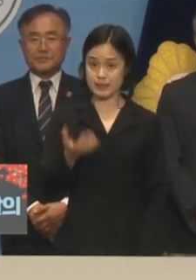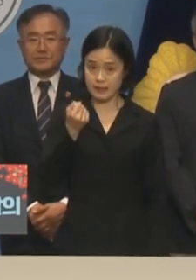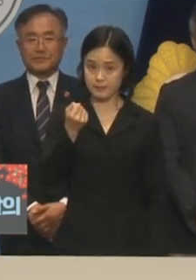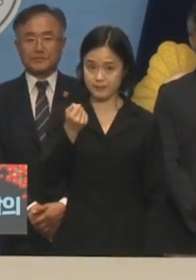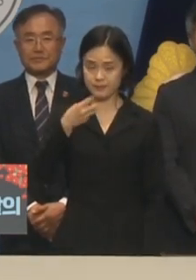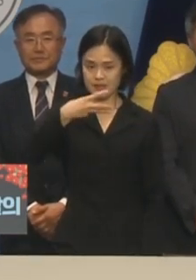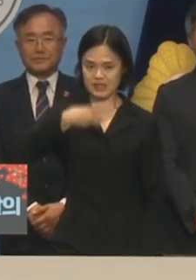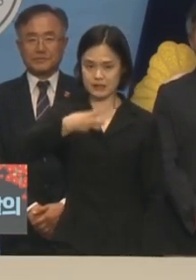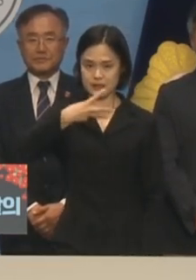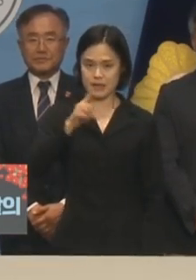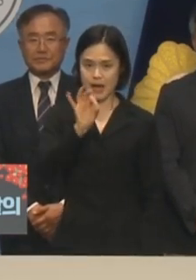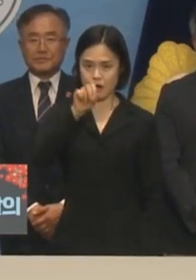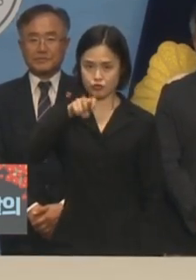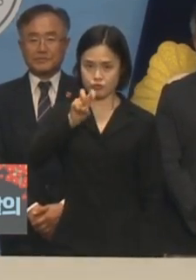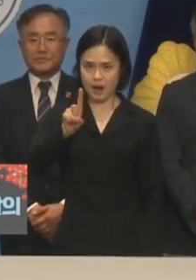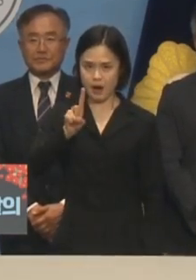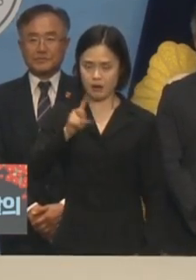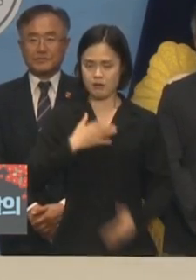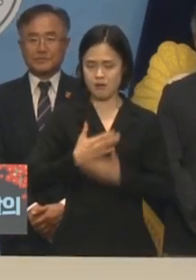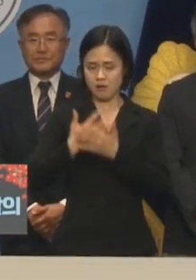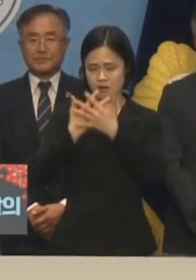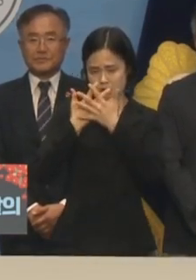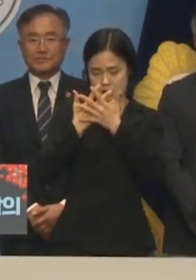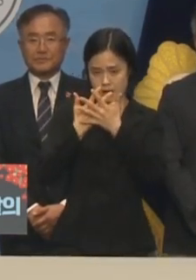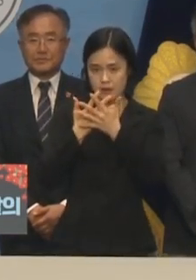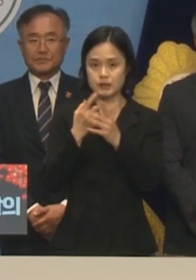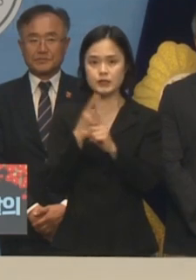치유센터법 개정안도 함께 발의합니다.